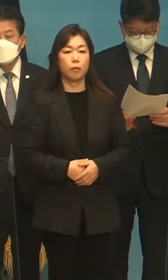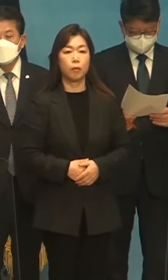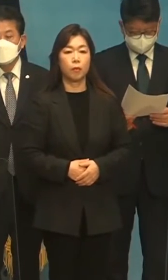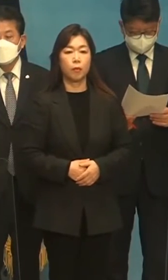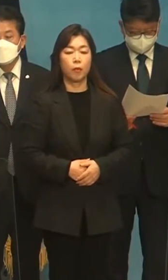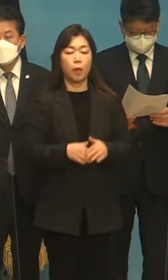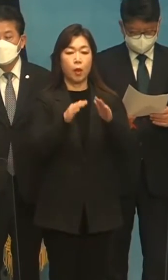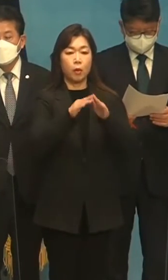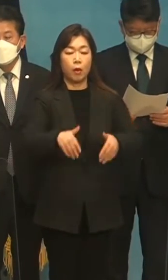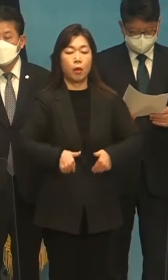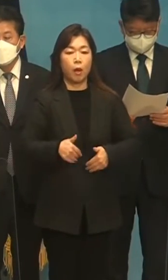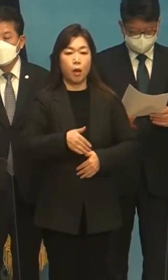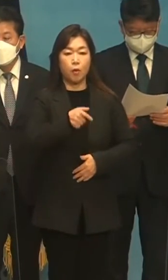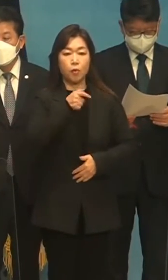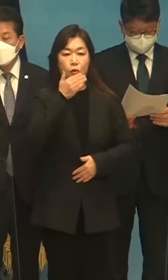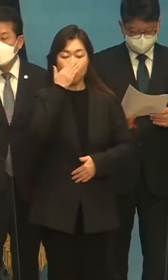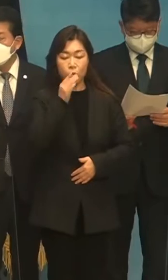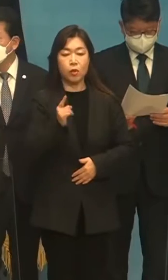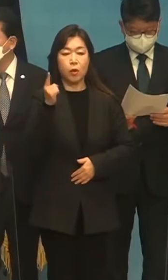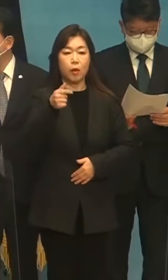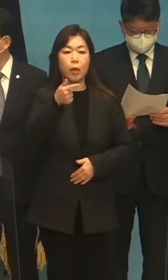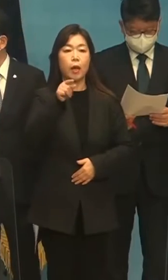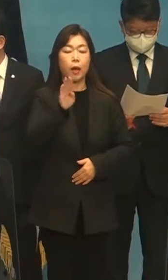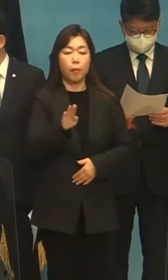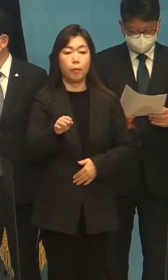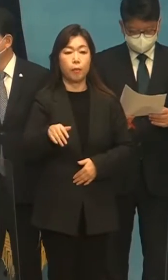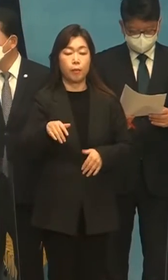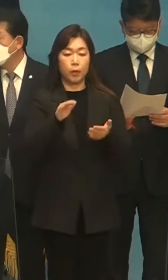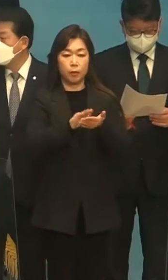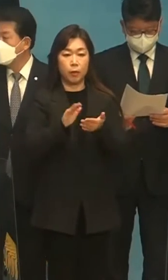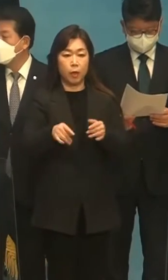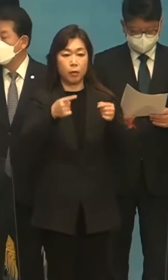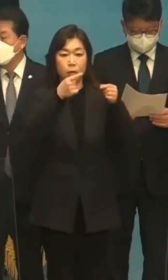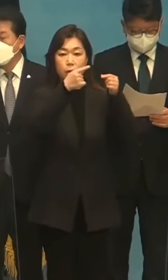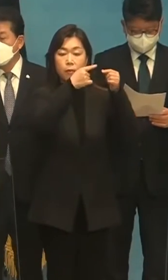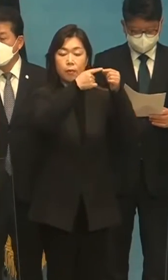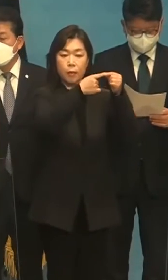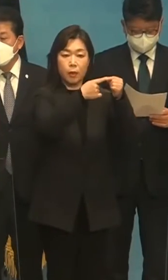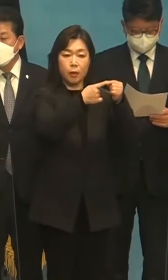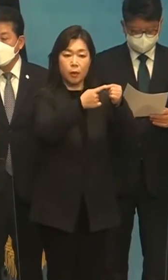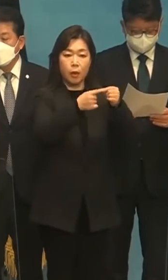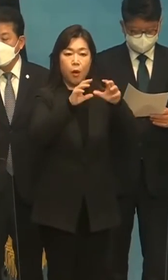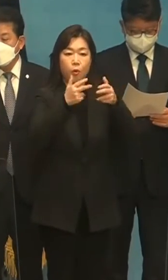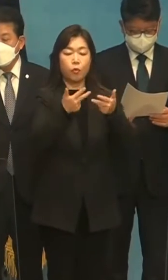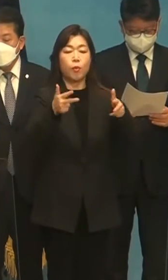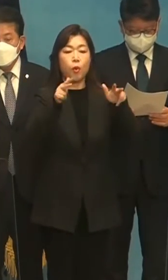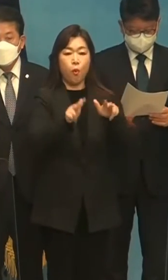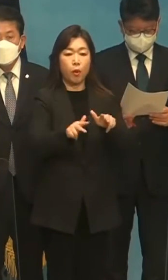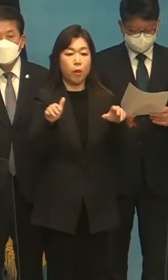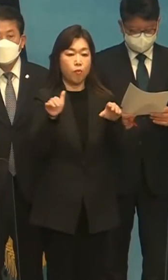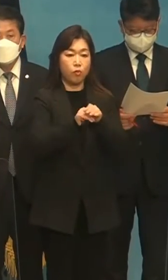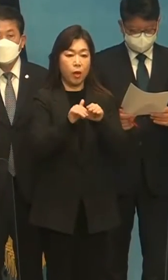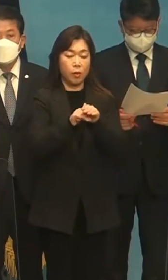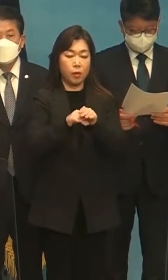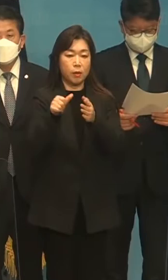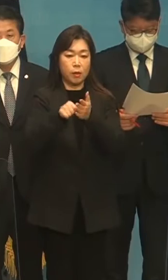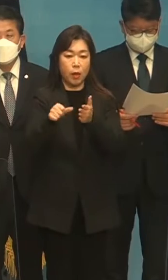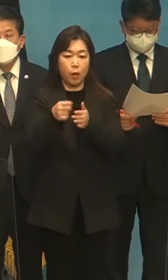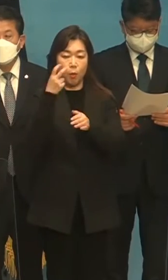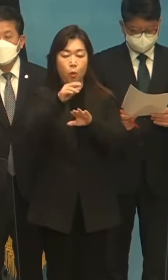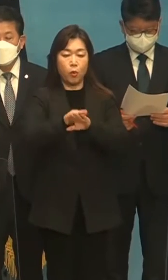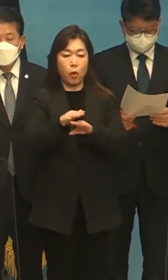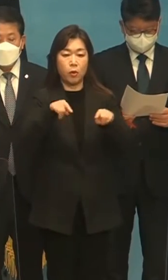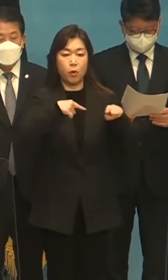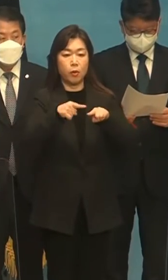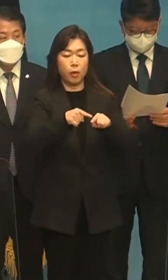전남 순천과 법제작을 위한 소명서입니다. 첫째, 국립공원과 문화재 보존